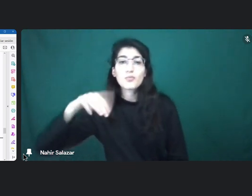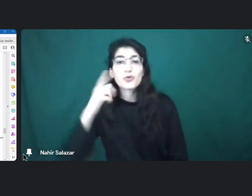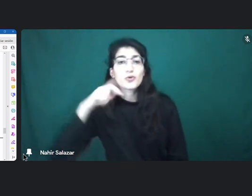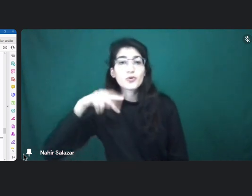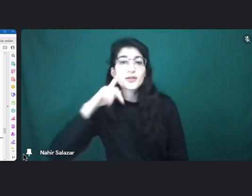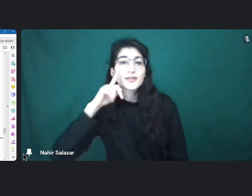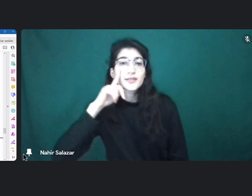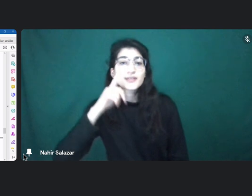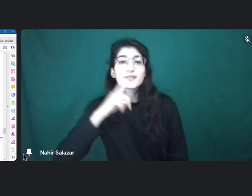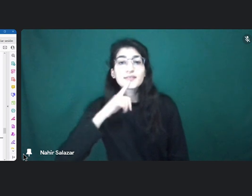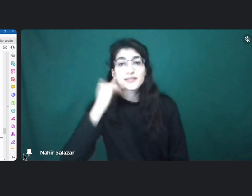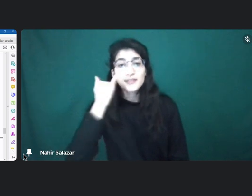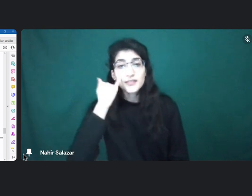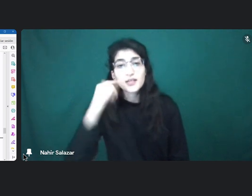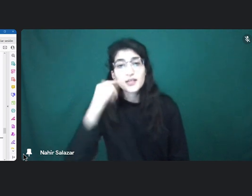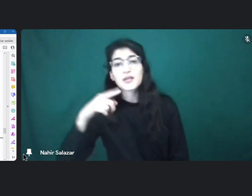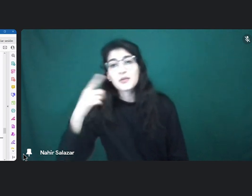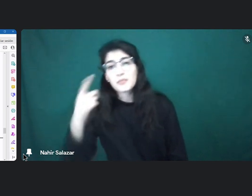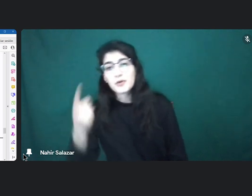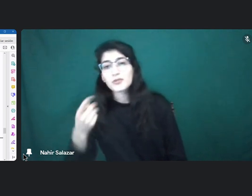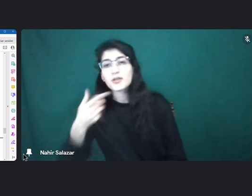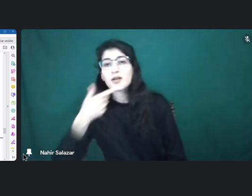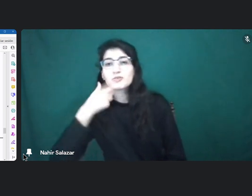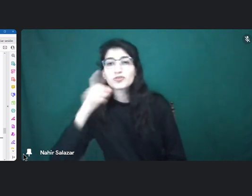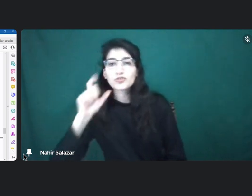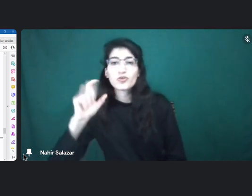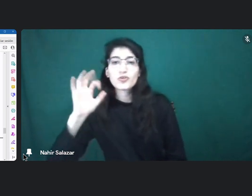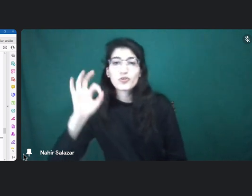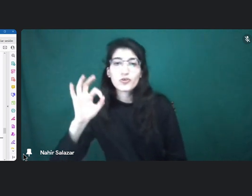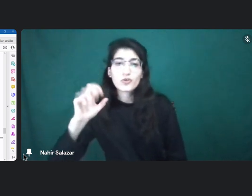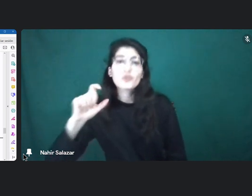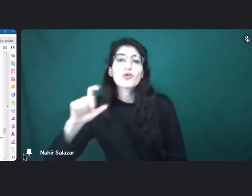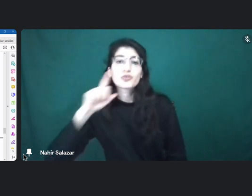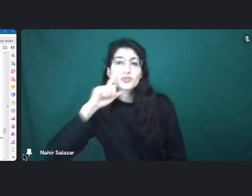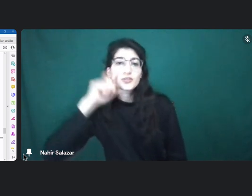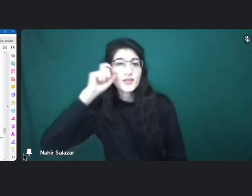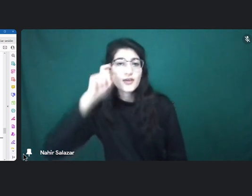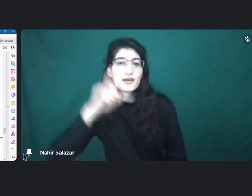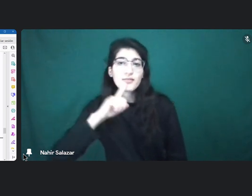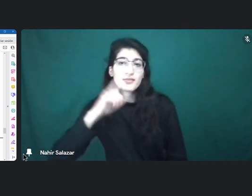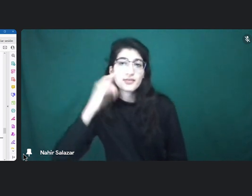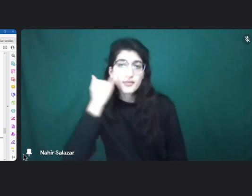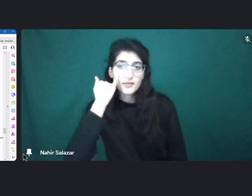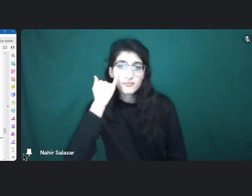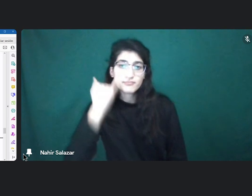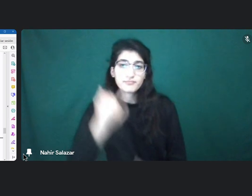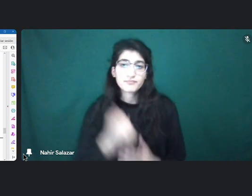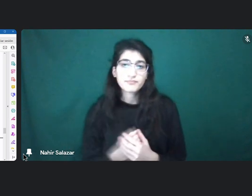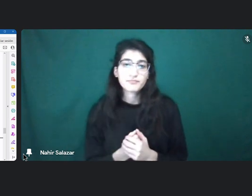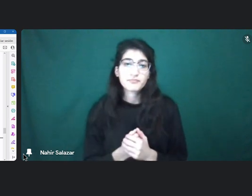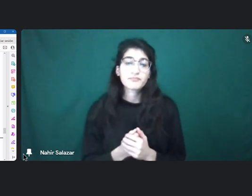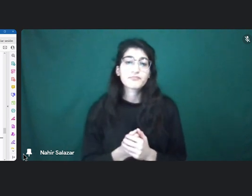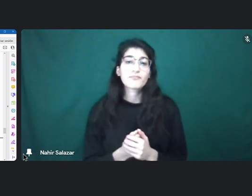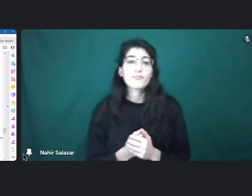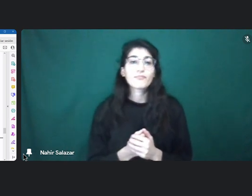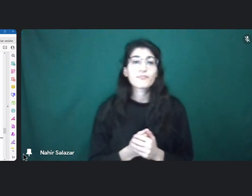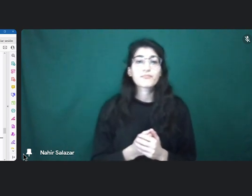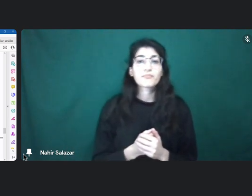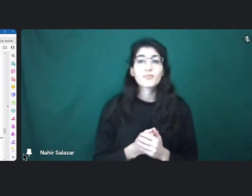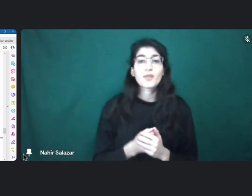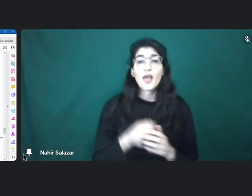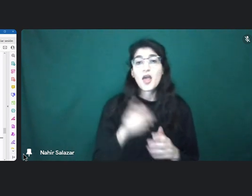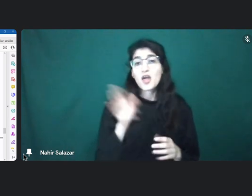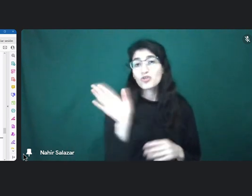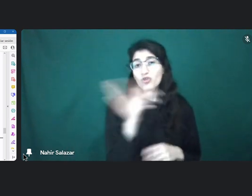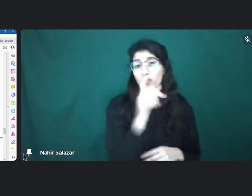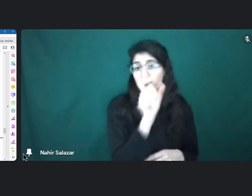¿sí? Sí. La OR de actor, porque es actuar, y le agregas la OR, se convierte en la persona, igual